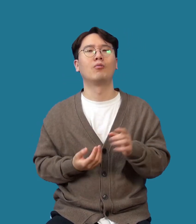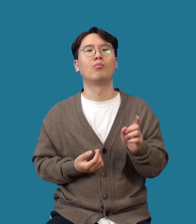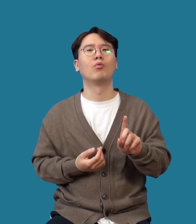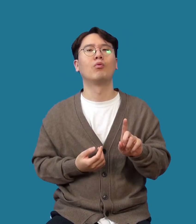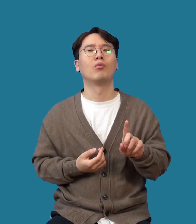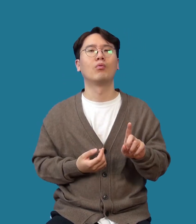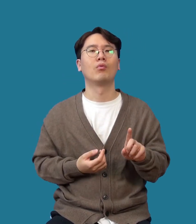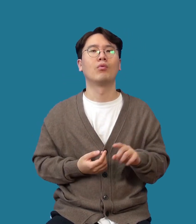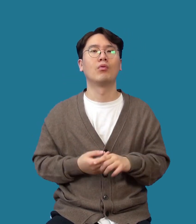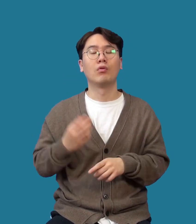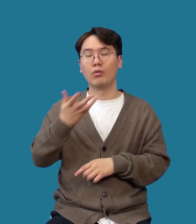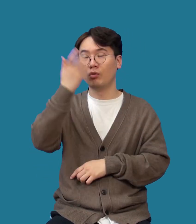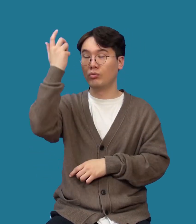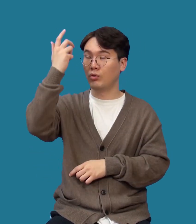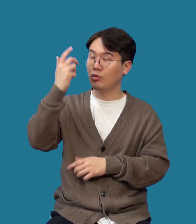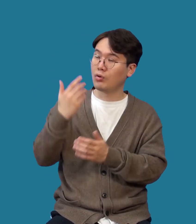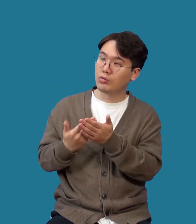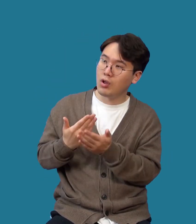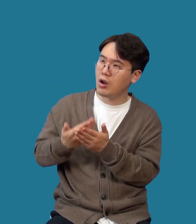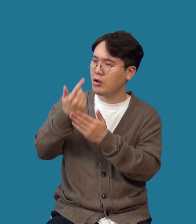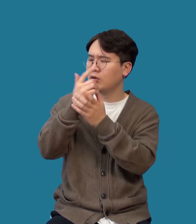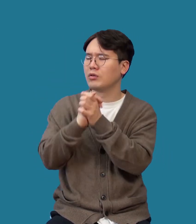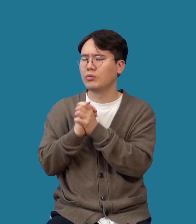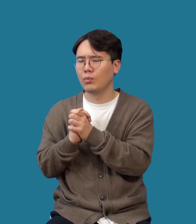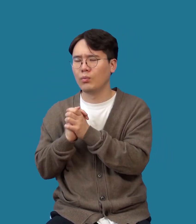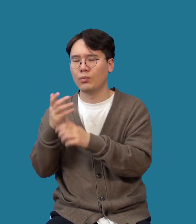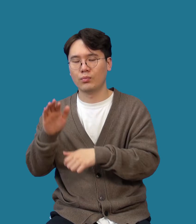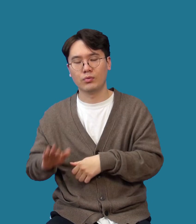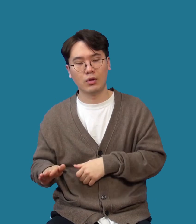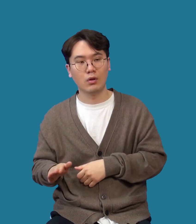충만 기도하는데 이상하게 친구가 자꾸 떠오릅니다.